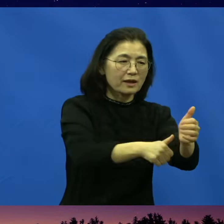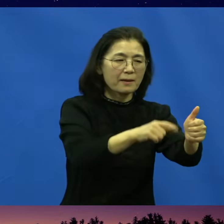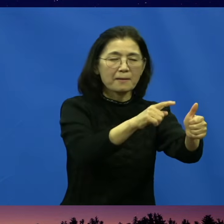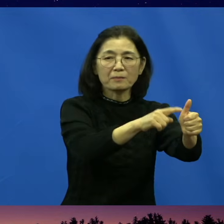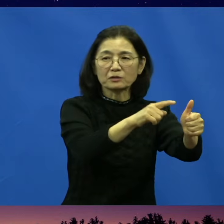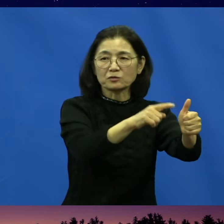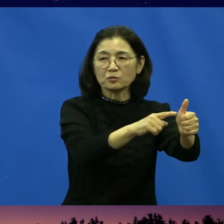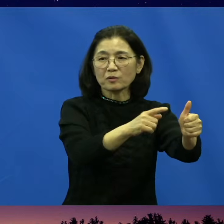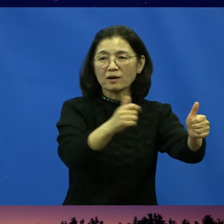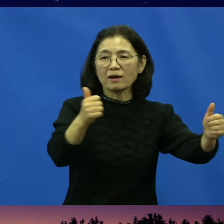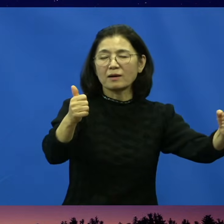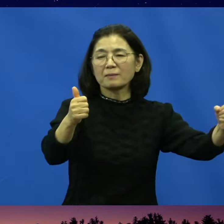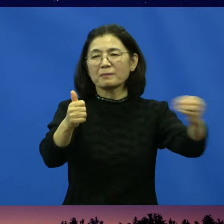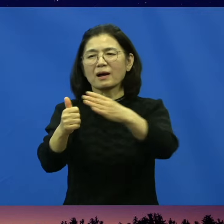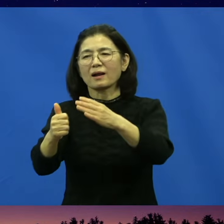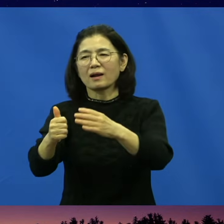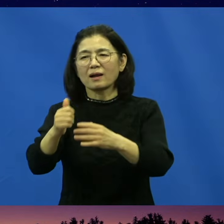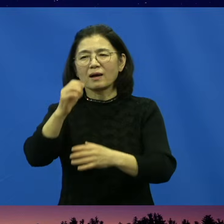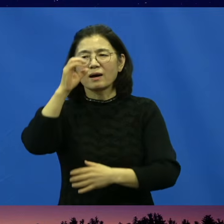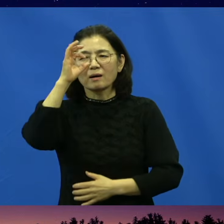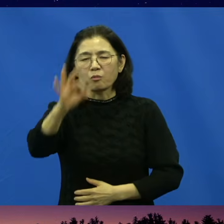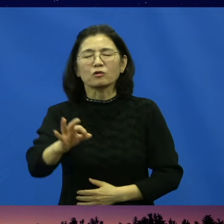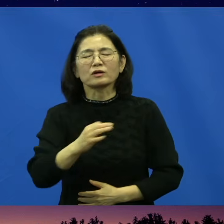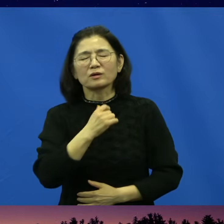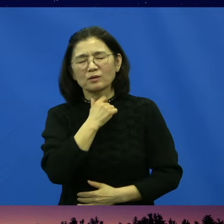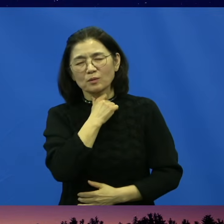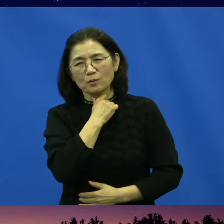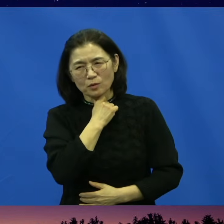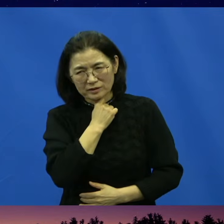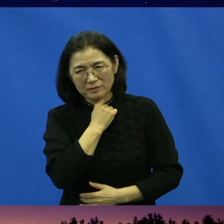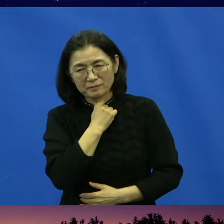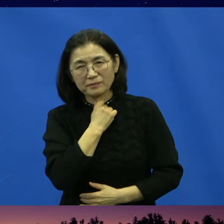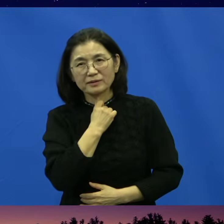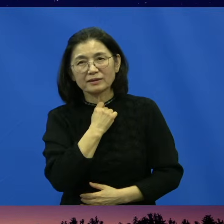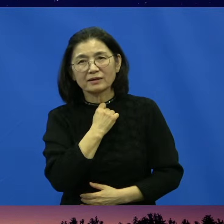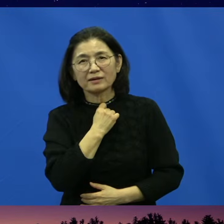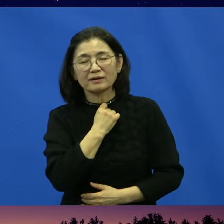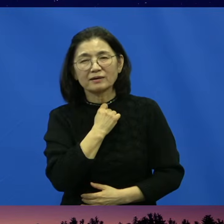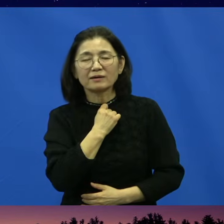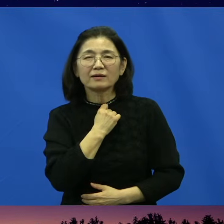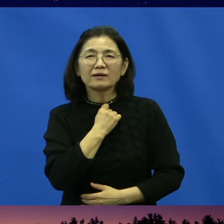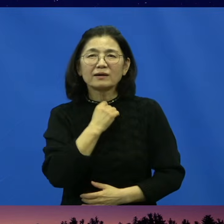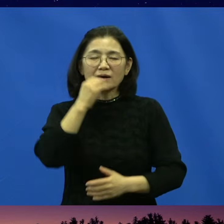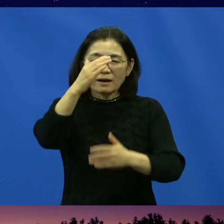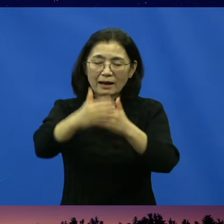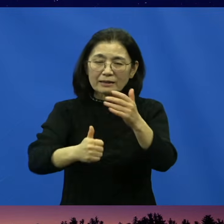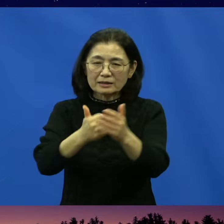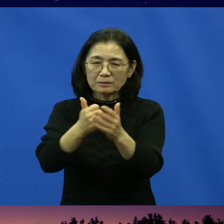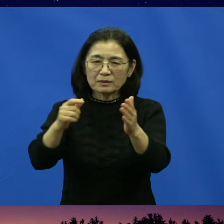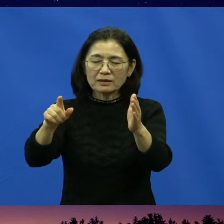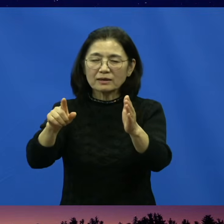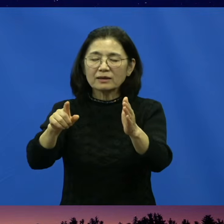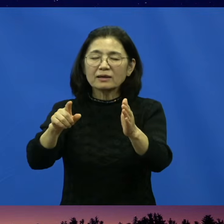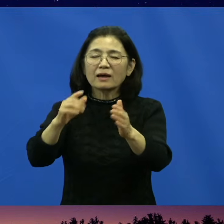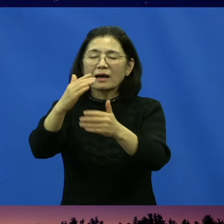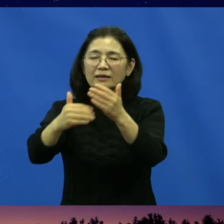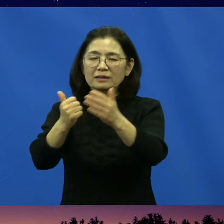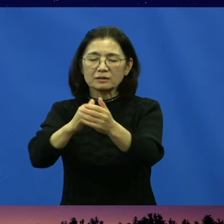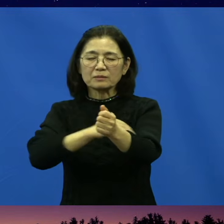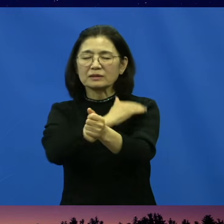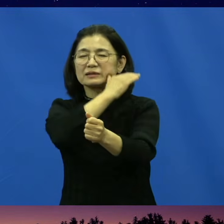고백은 여러분, 나의 한계를 인정하고 전적으로 하나님의 능력을 의지하는 믿음의 표현이었다는